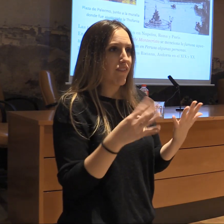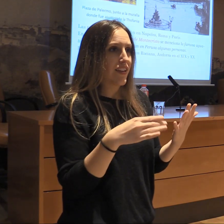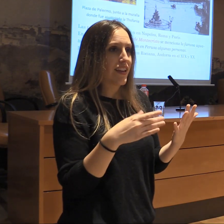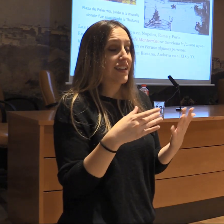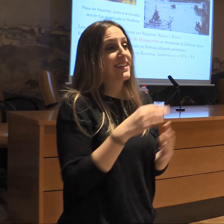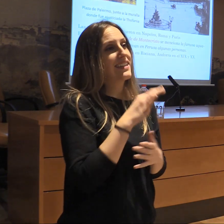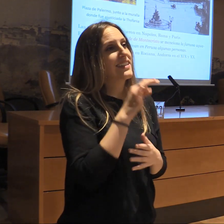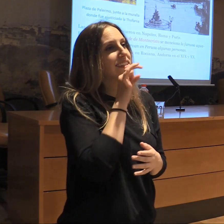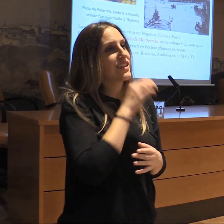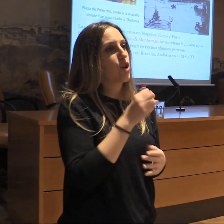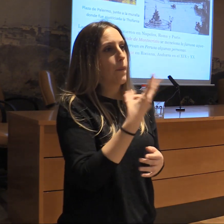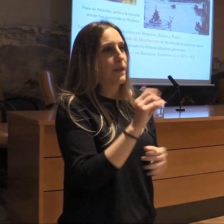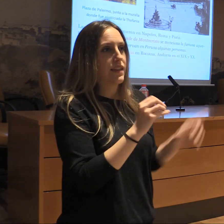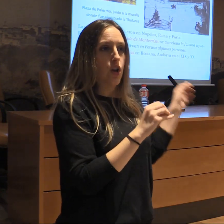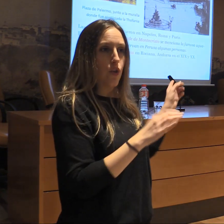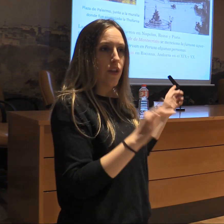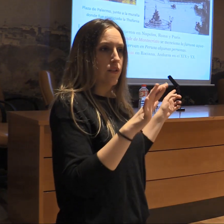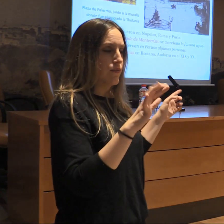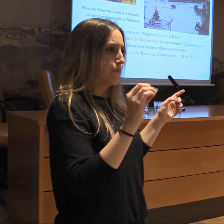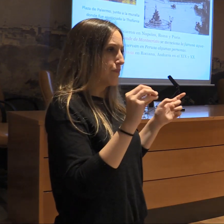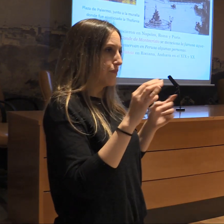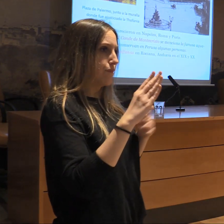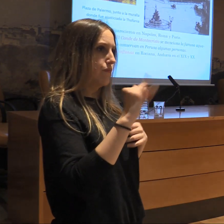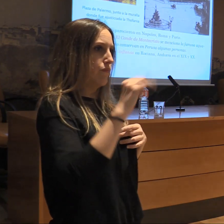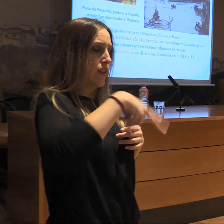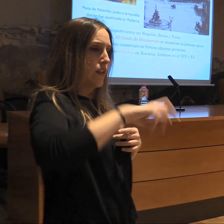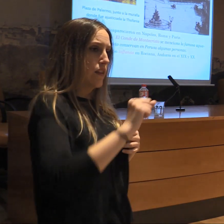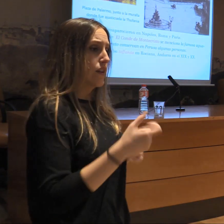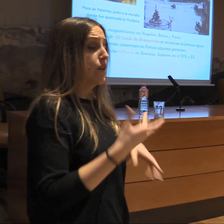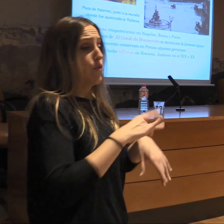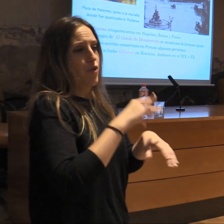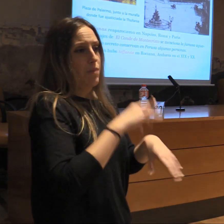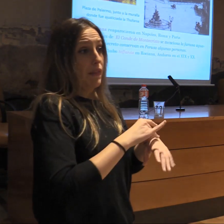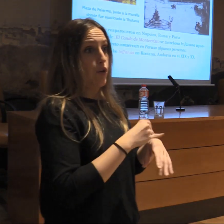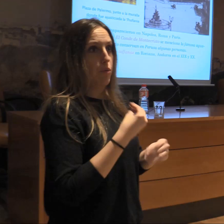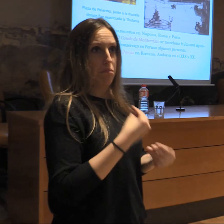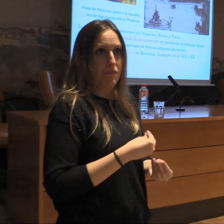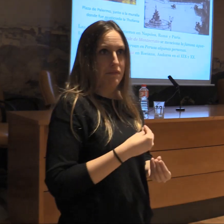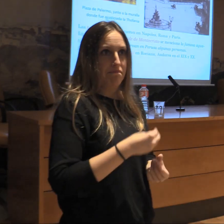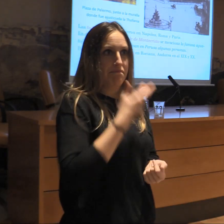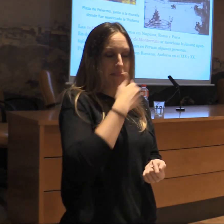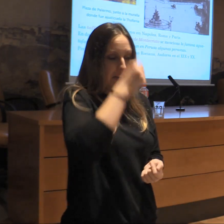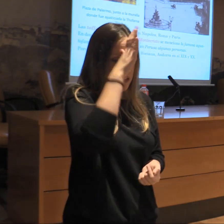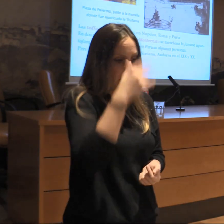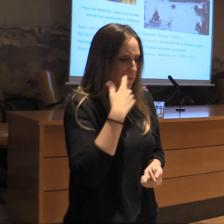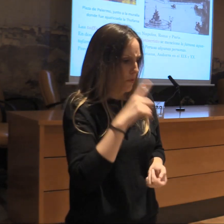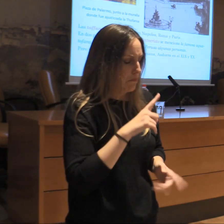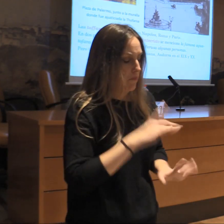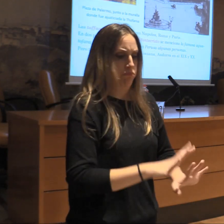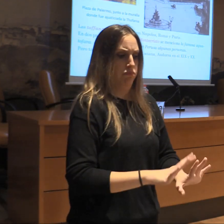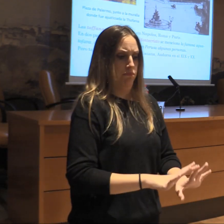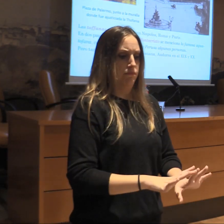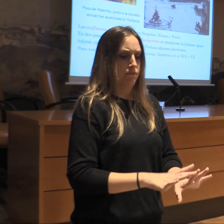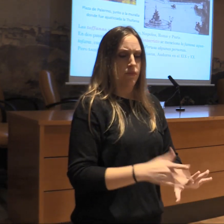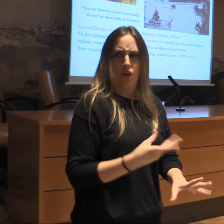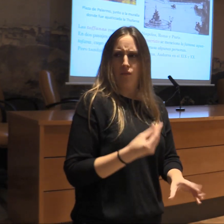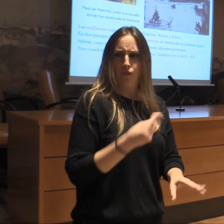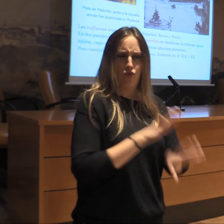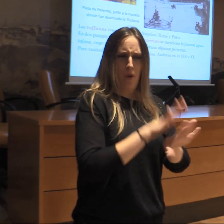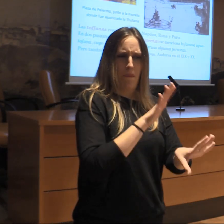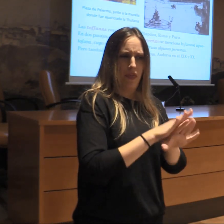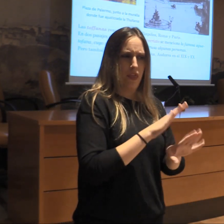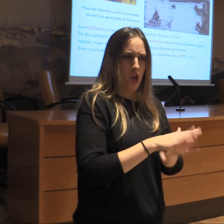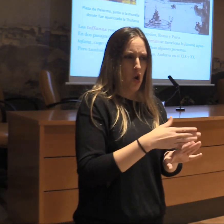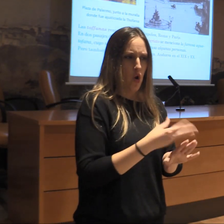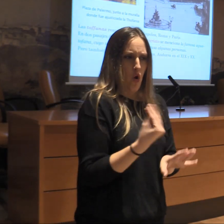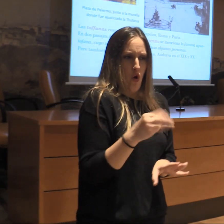de Rociana, en realidad, fue un médico perspicaz que vio que se le habían muerto unos cuantos vecinos jóvenes